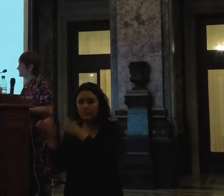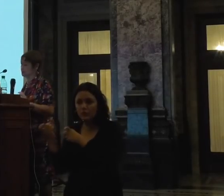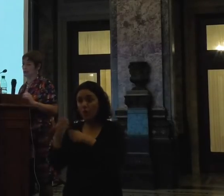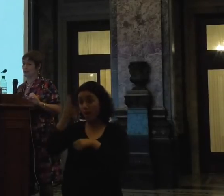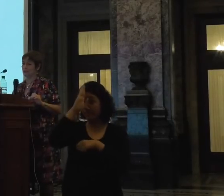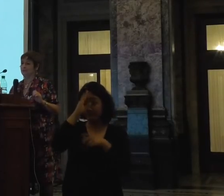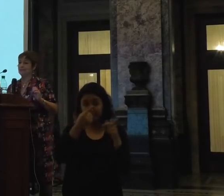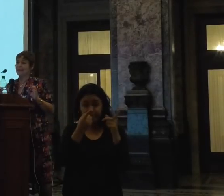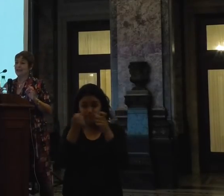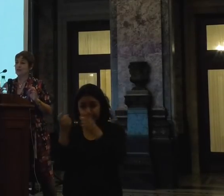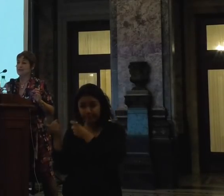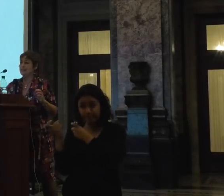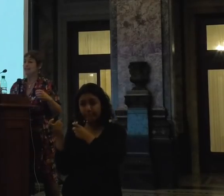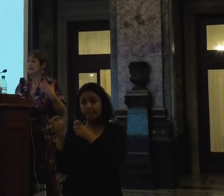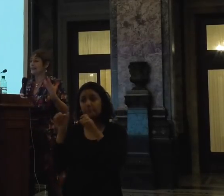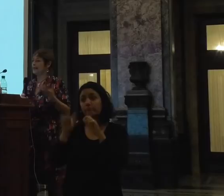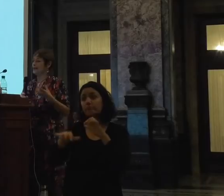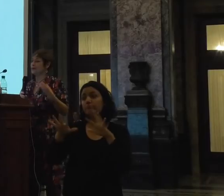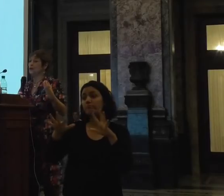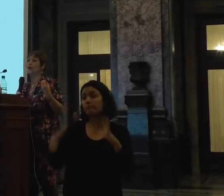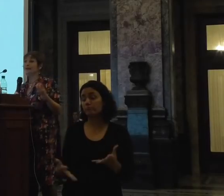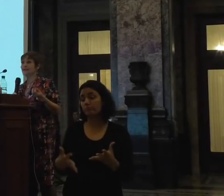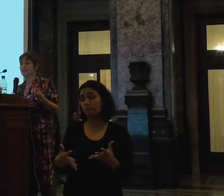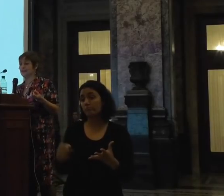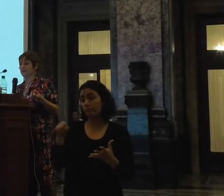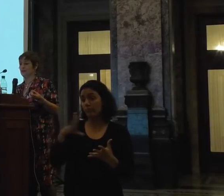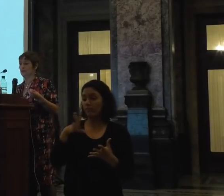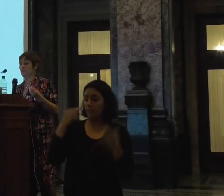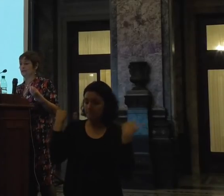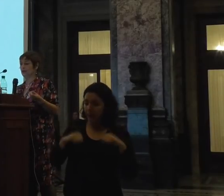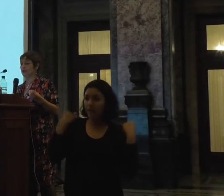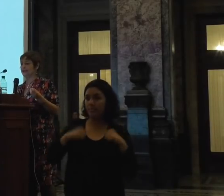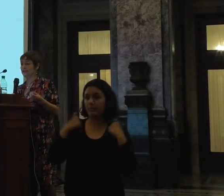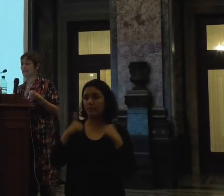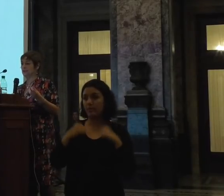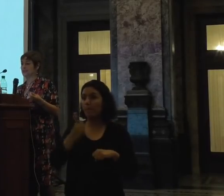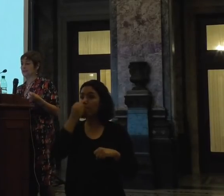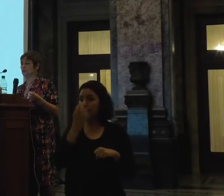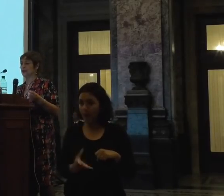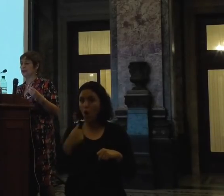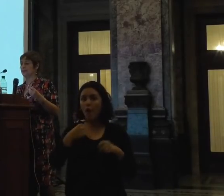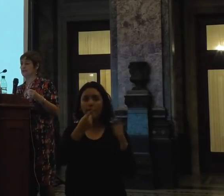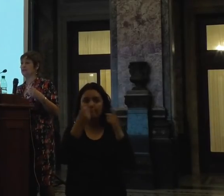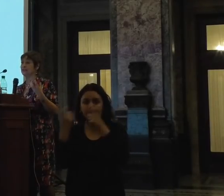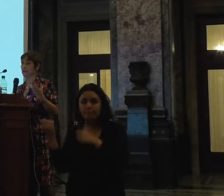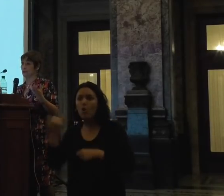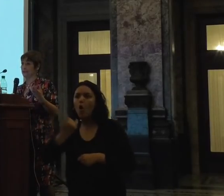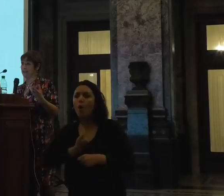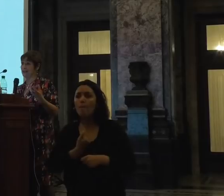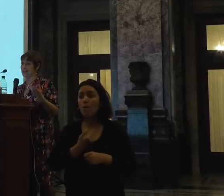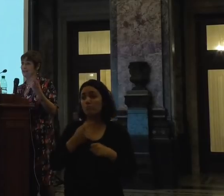aprendizaje perceptual nos enseña que hay, con el entrenamiento, mejora el rendimiento perceptual en